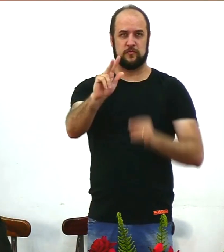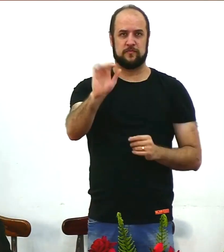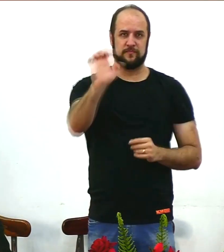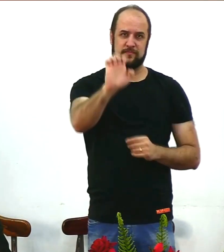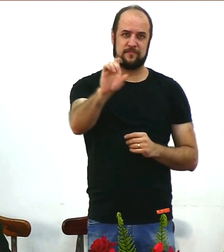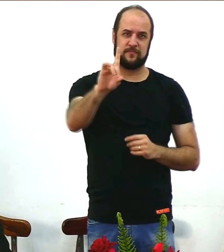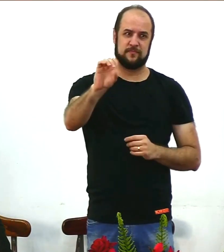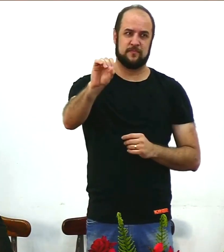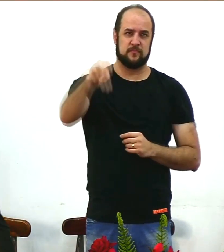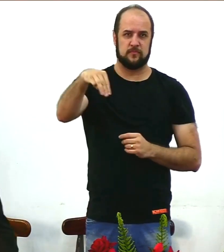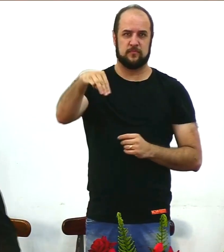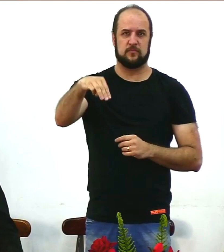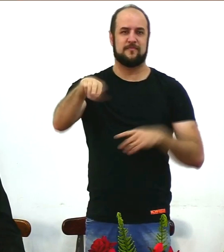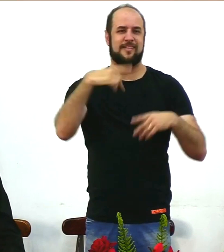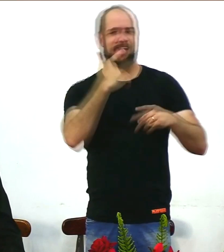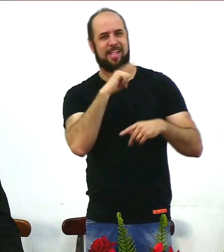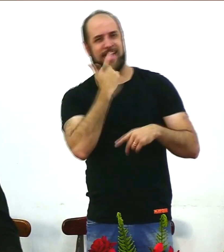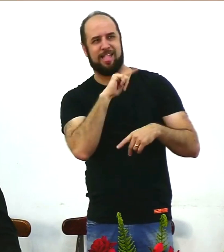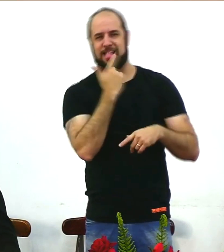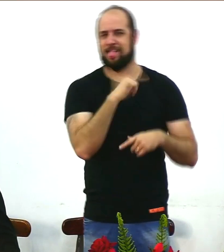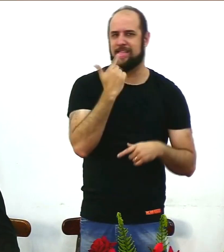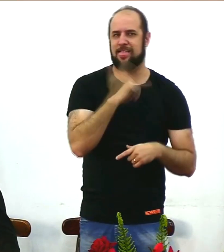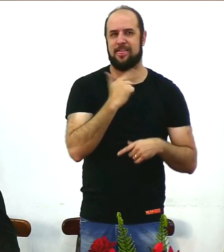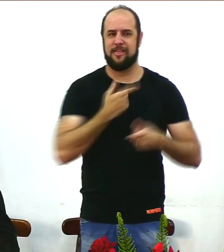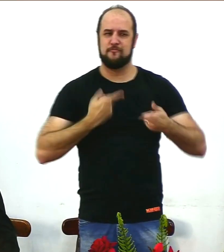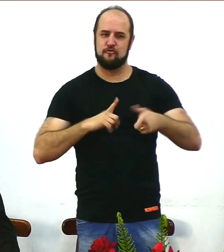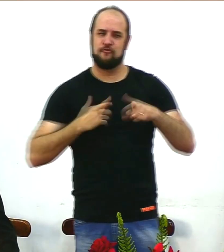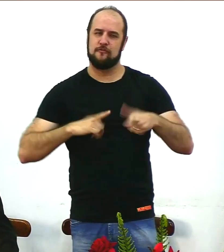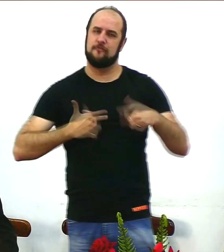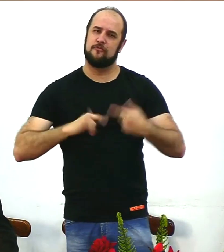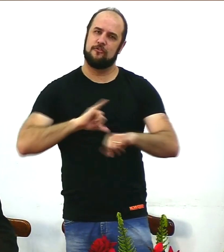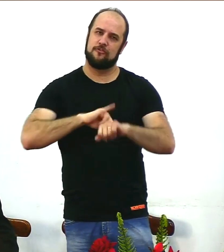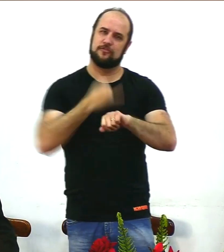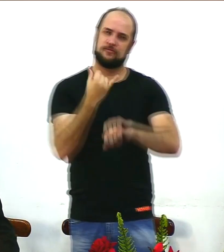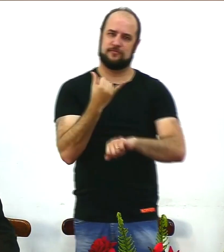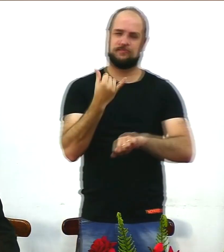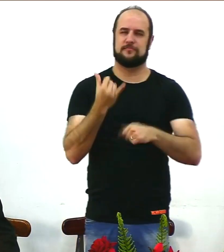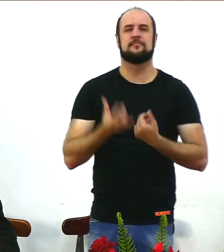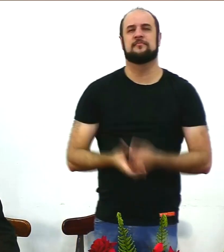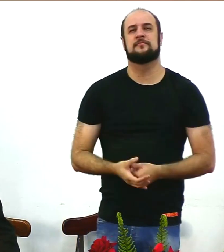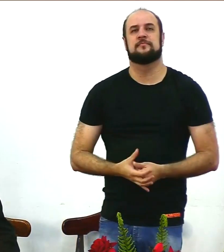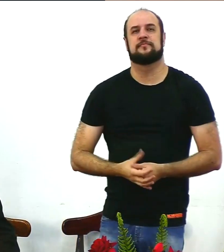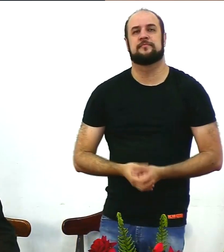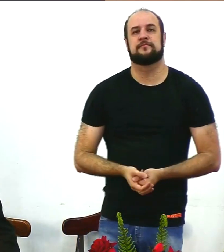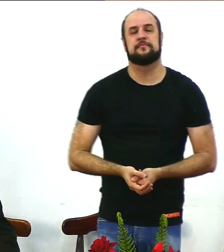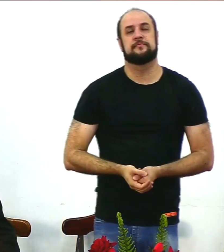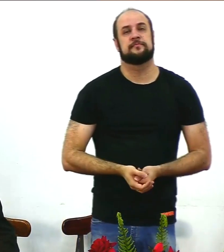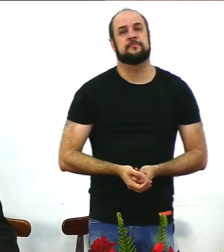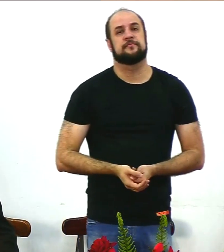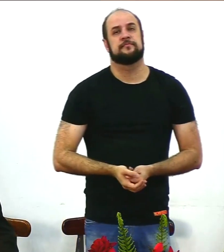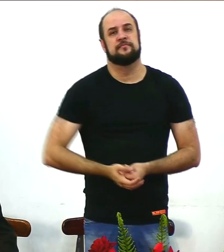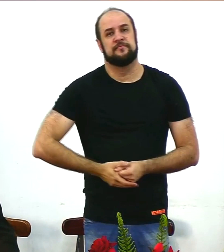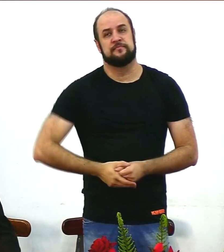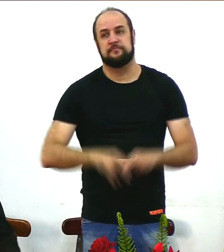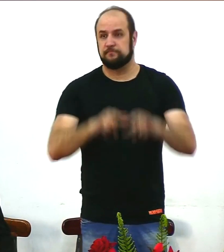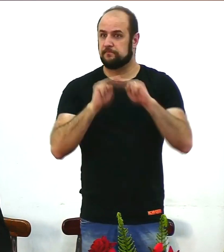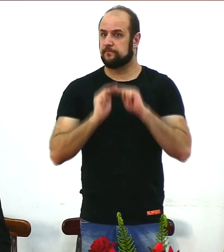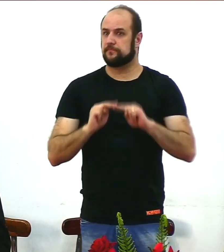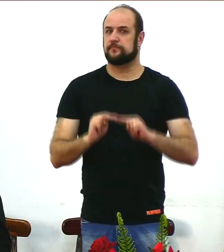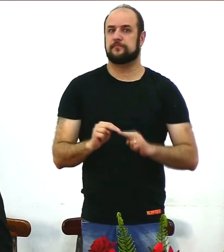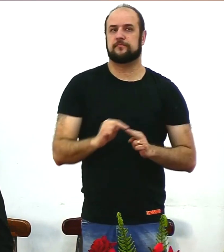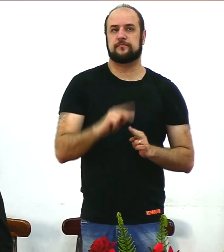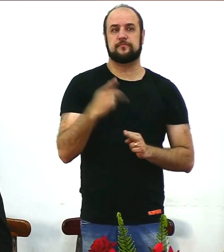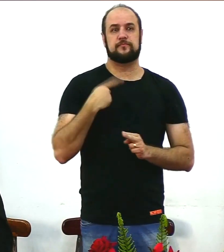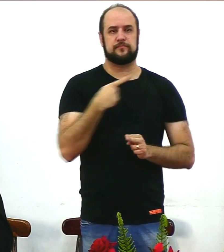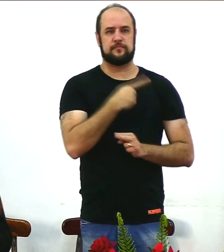de Edom. Edom é aquele povo que ficava ao sul de Jerusalém e que no momento em